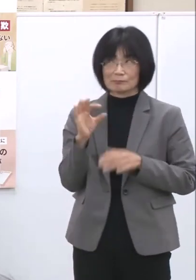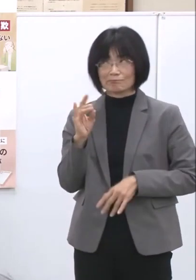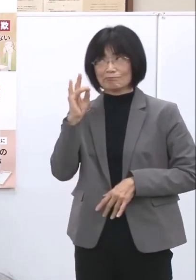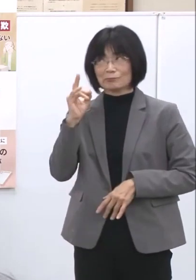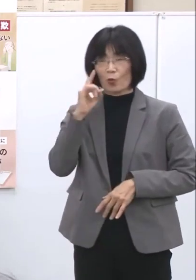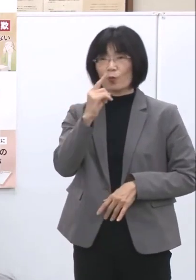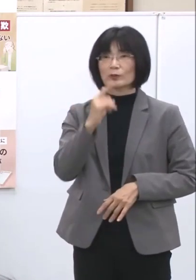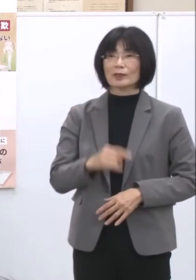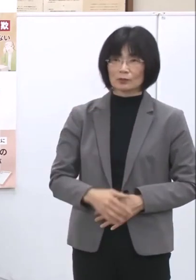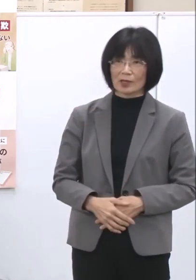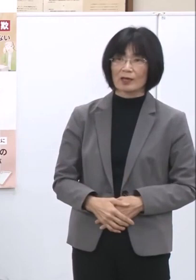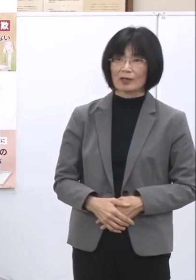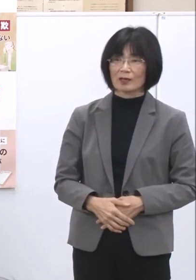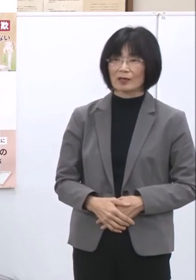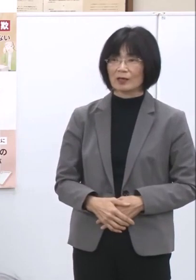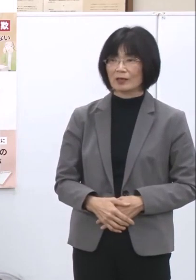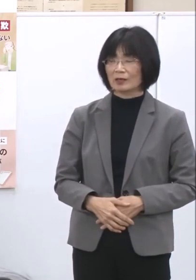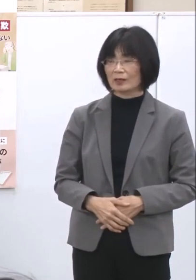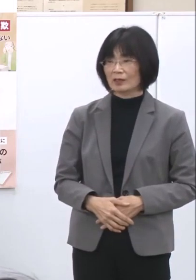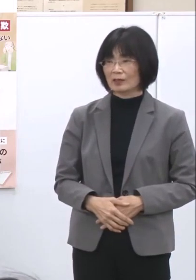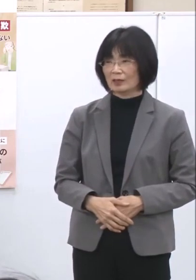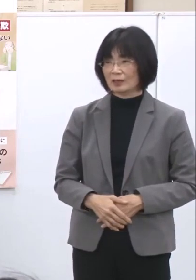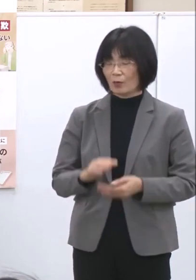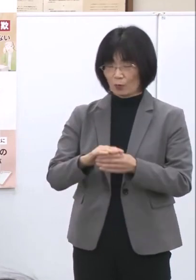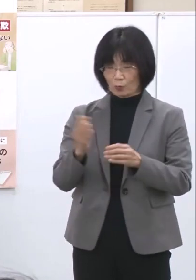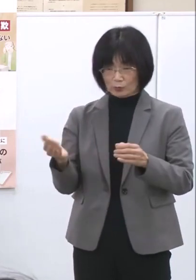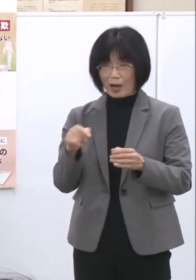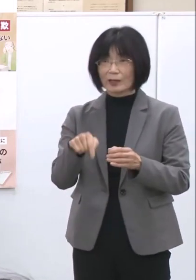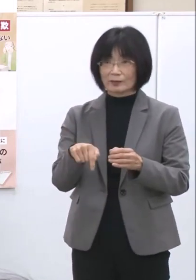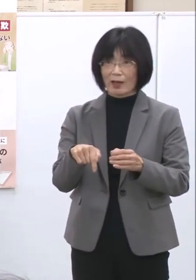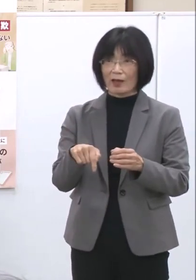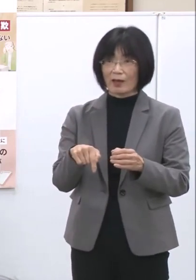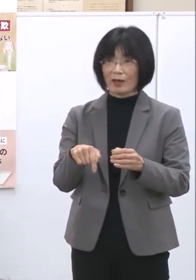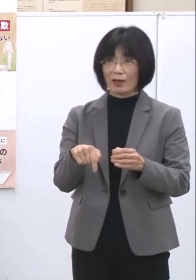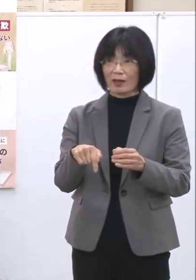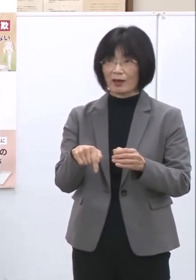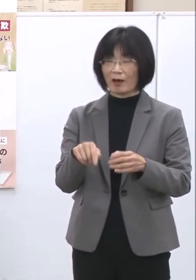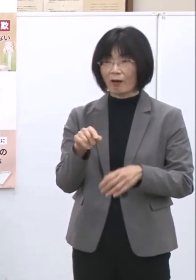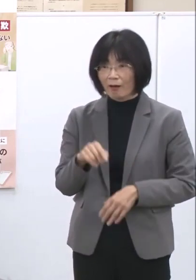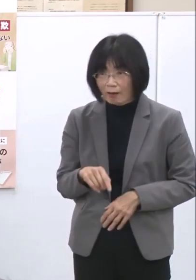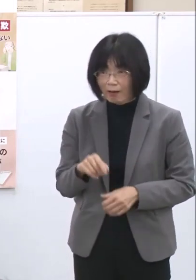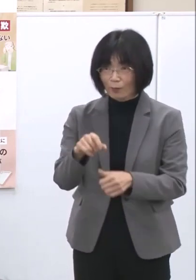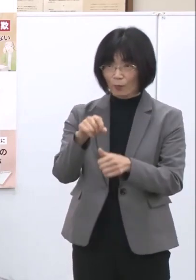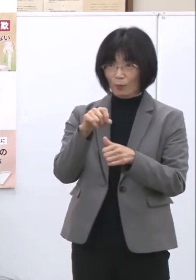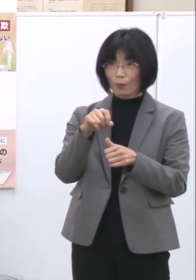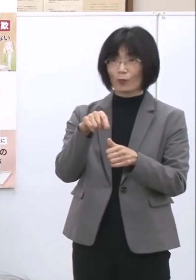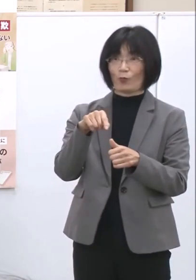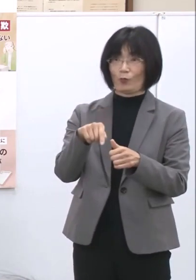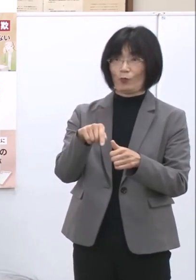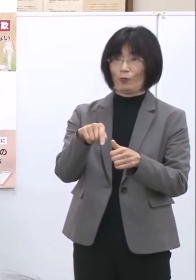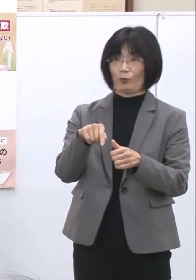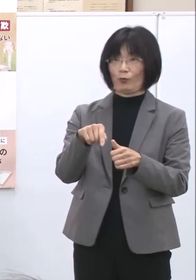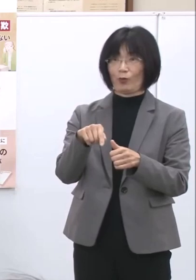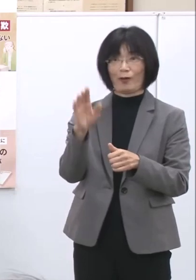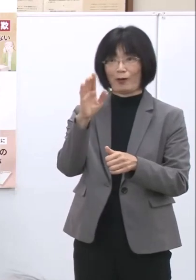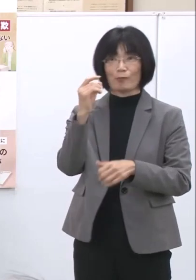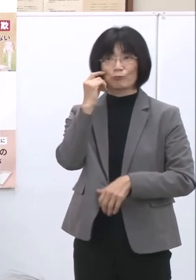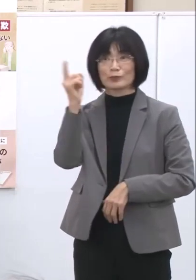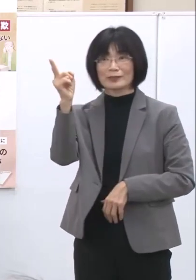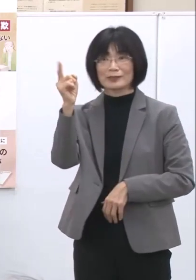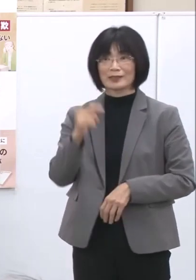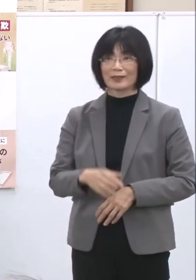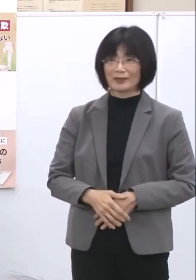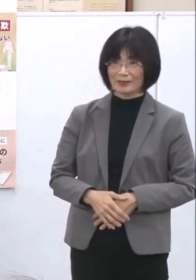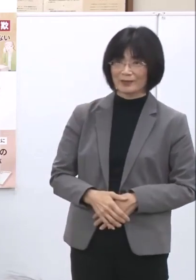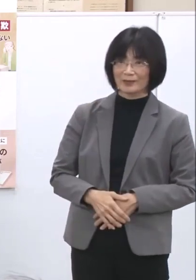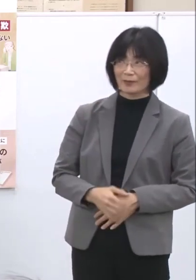たね。そうじゃないと蓋開けて雇用やったらちょっとその要請はとかド